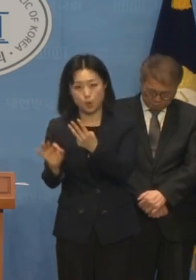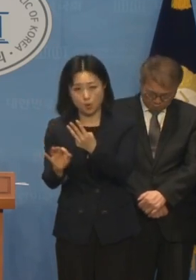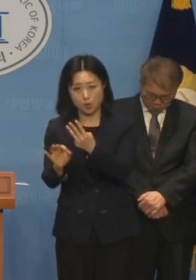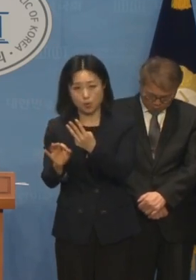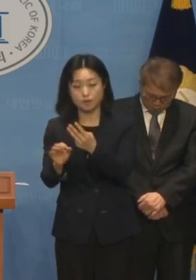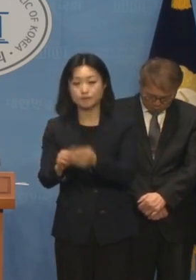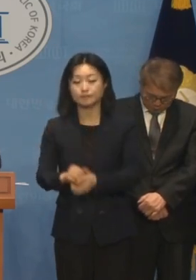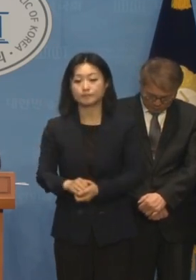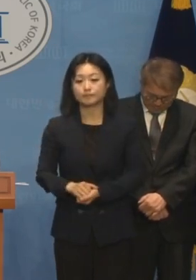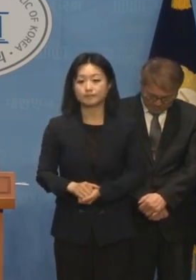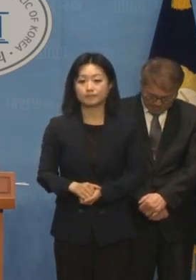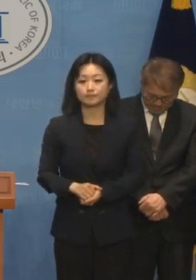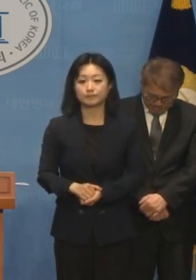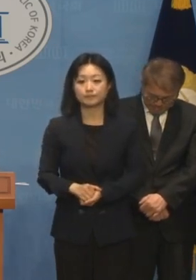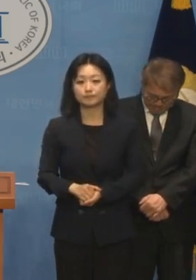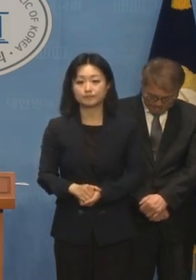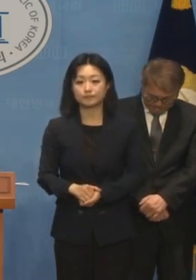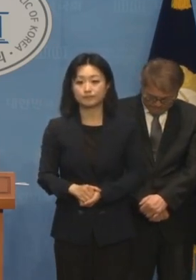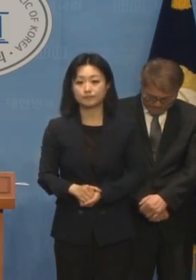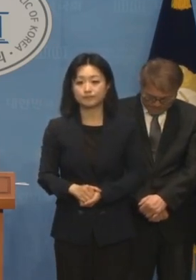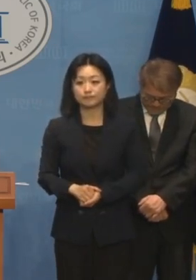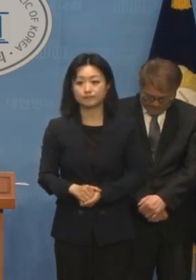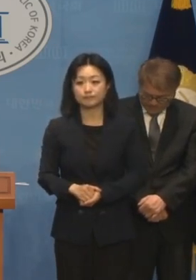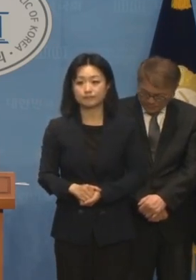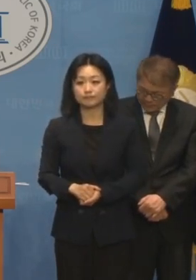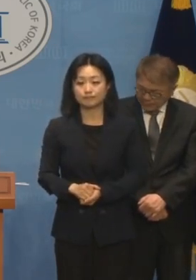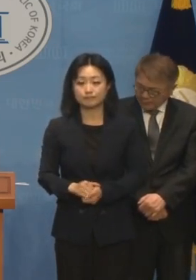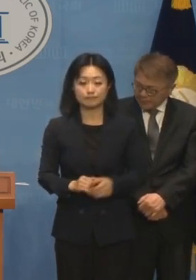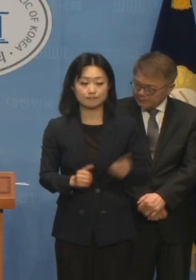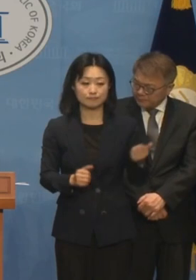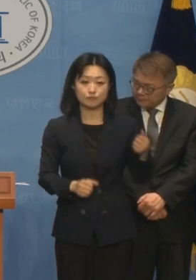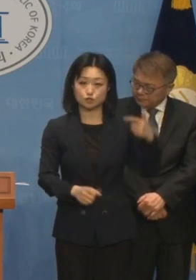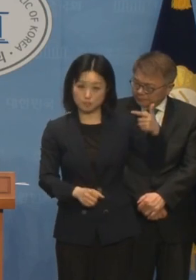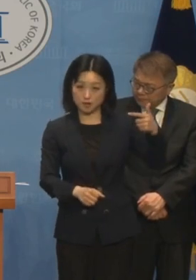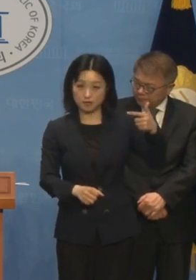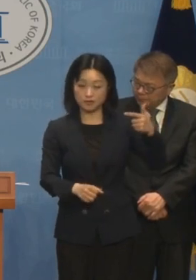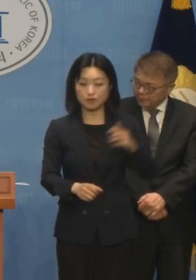63.3%로 나왔습니다. 의제 6입니다.